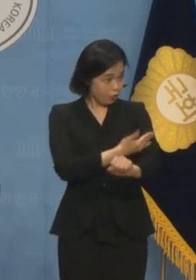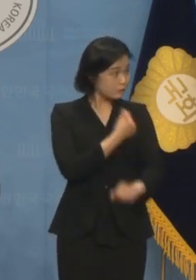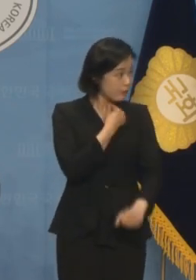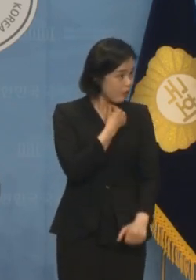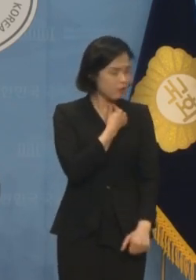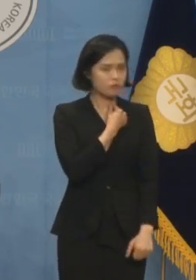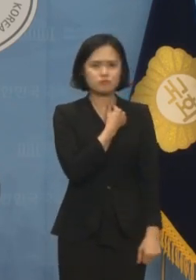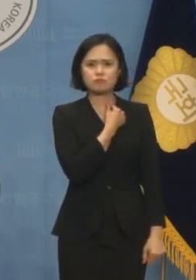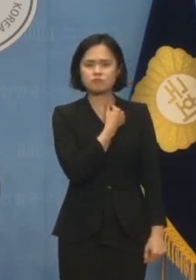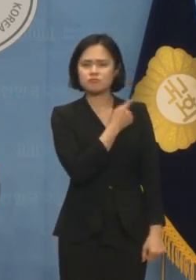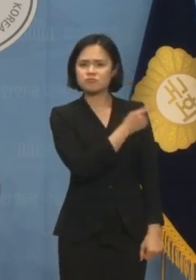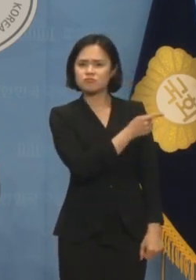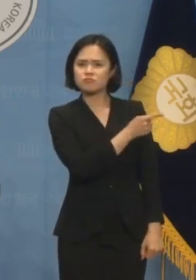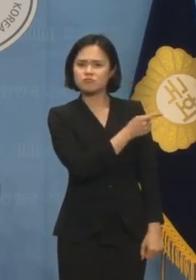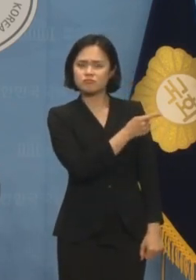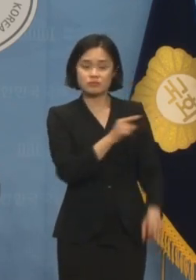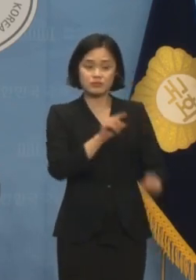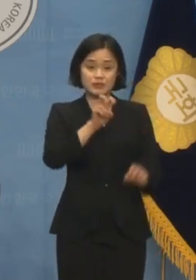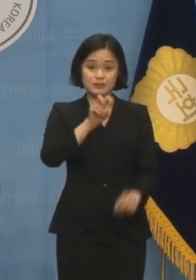성공하지 못하면